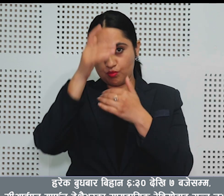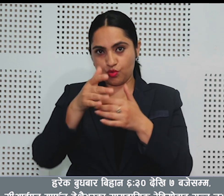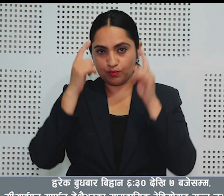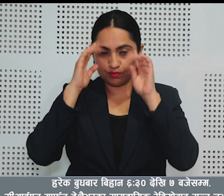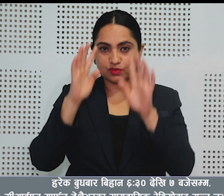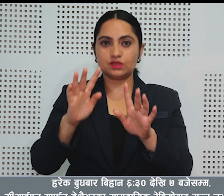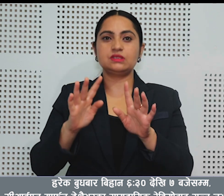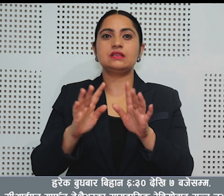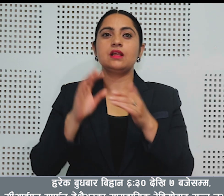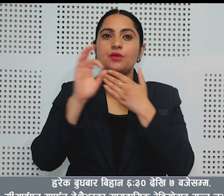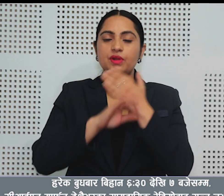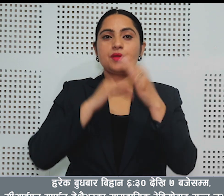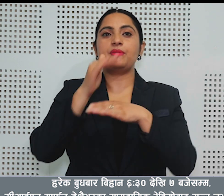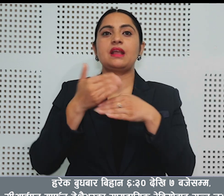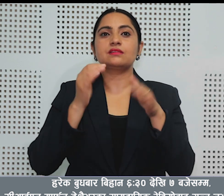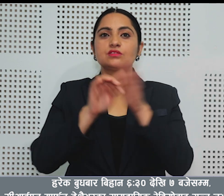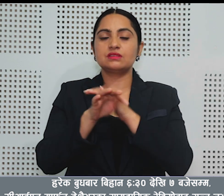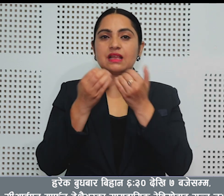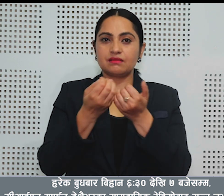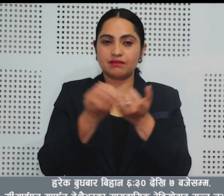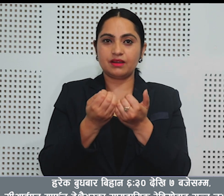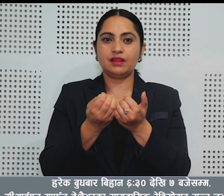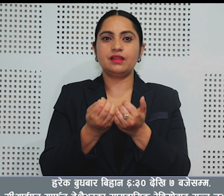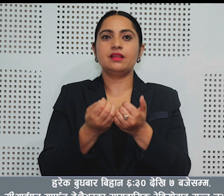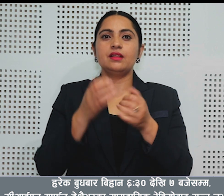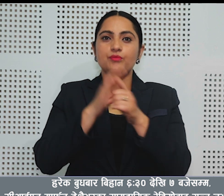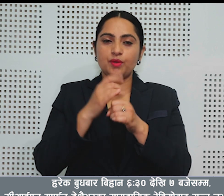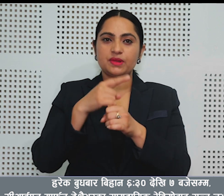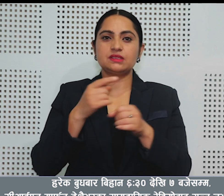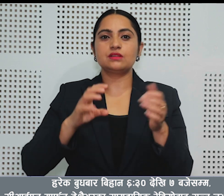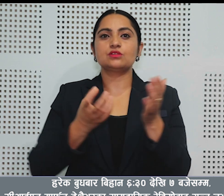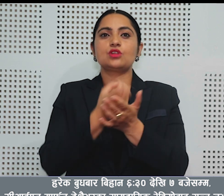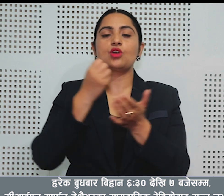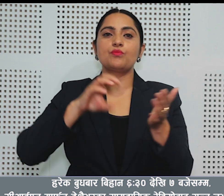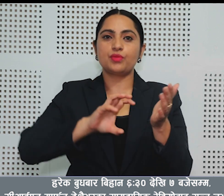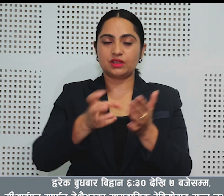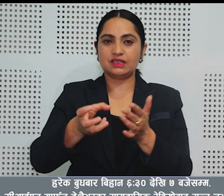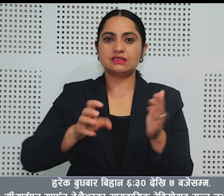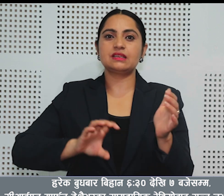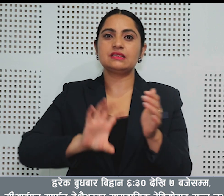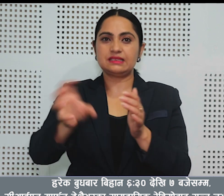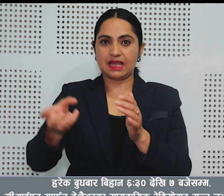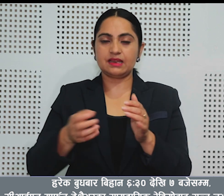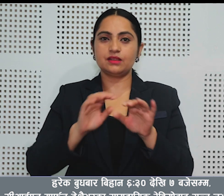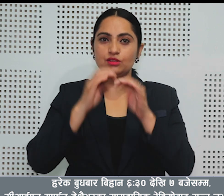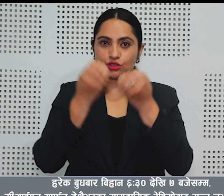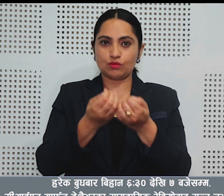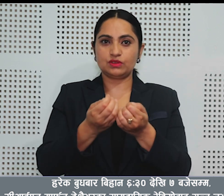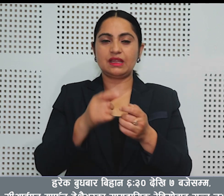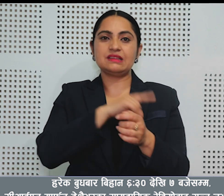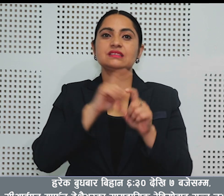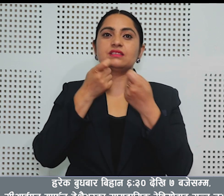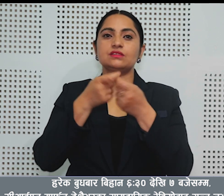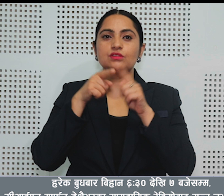प्रणालीको विकास र सञ्चालन गराउने, विपद व्यवस्थापनका लागि सङ्घ, प्रदेश र स्थानीय समुदाय, सङ्घ संस्था तथा निजी